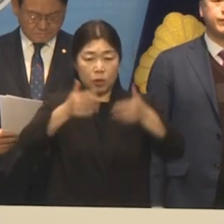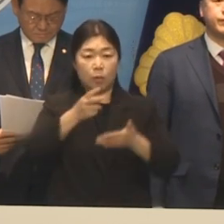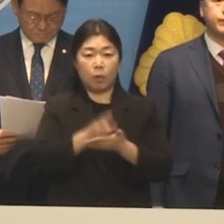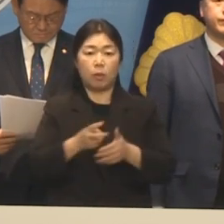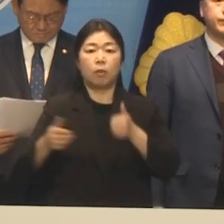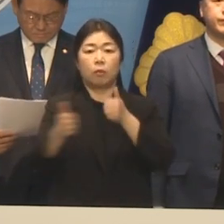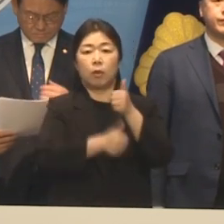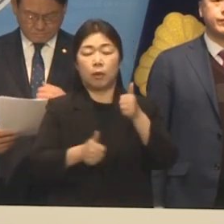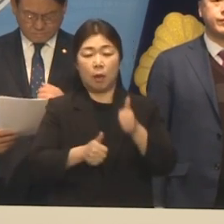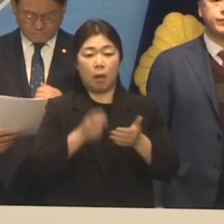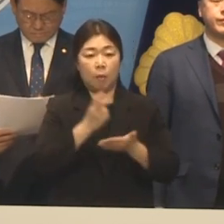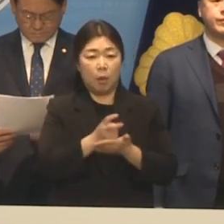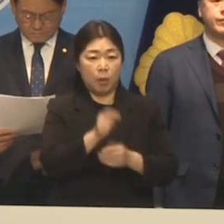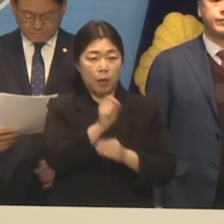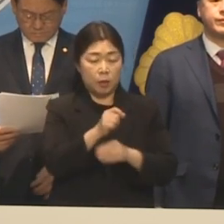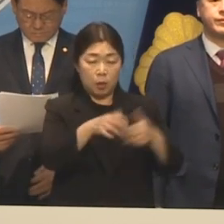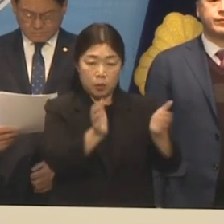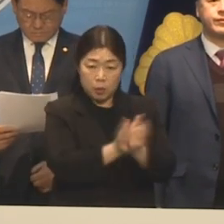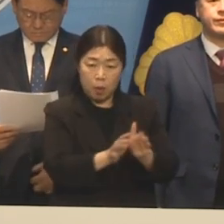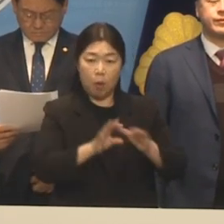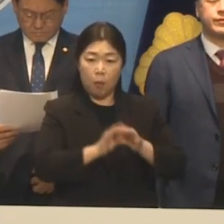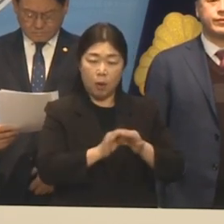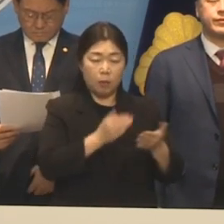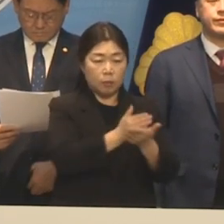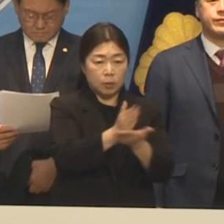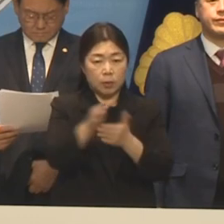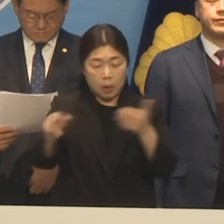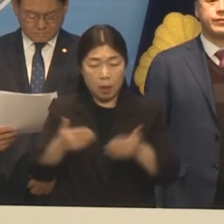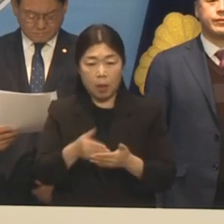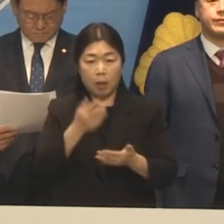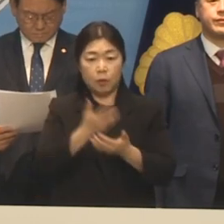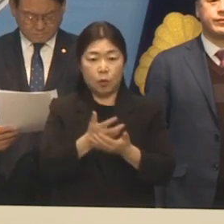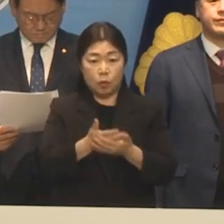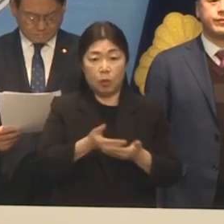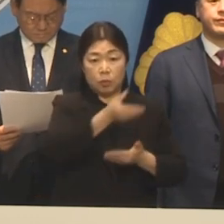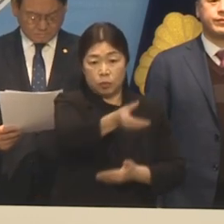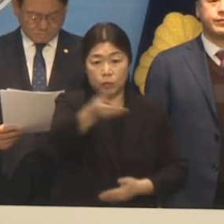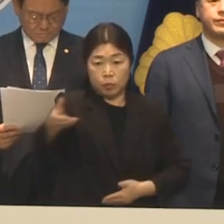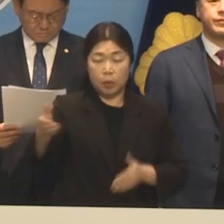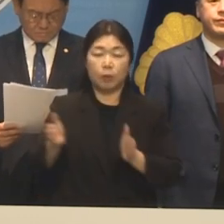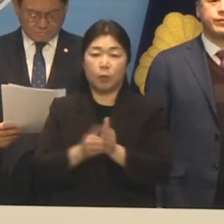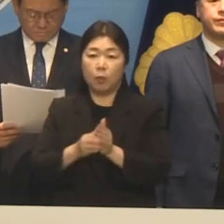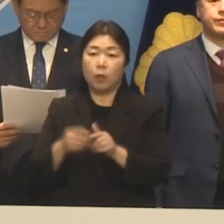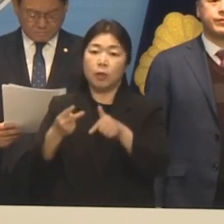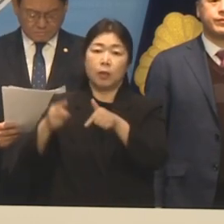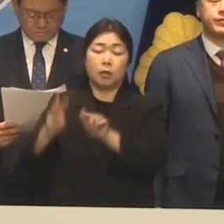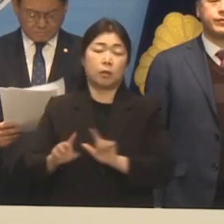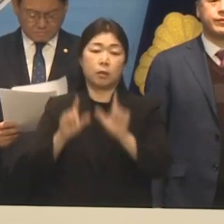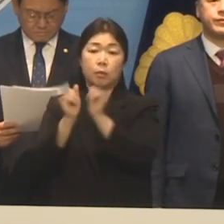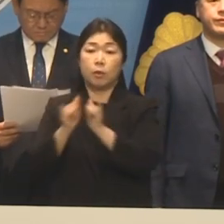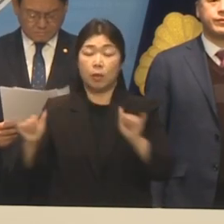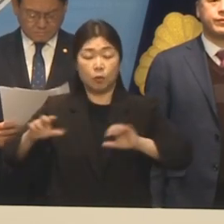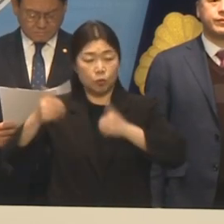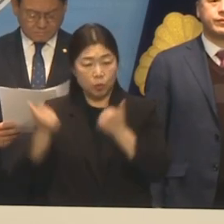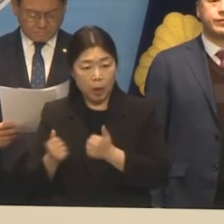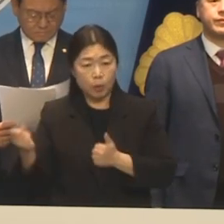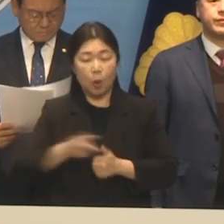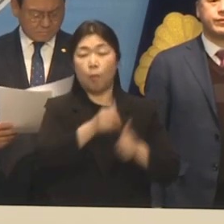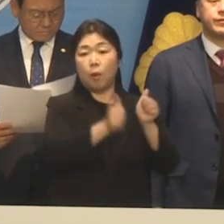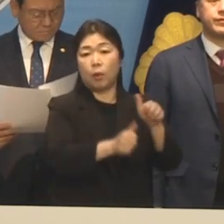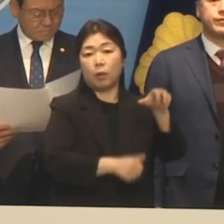법원행정처 등 관련 기간에 각 전달하였고 인천 시민들은 국회와 법원의